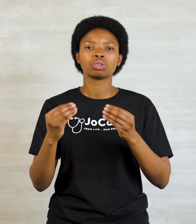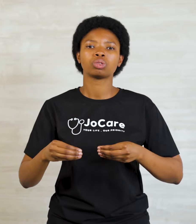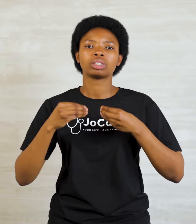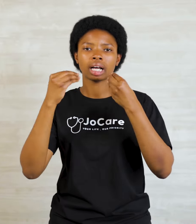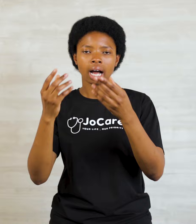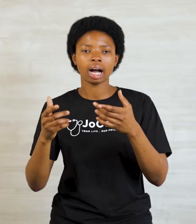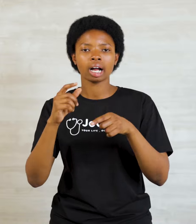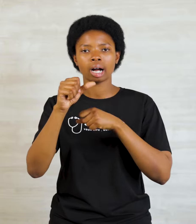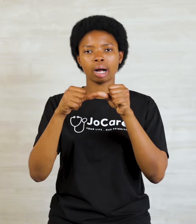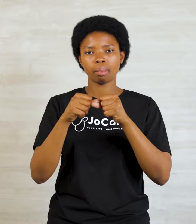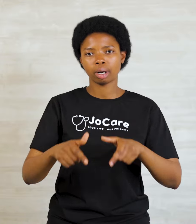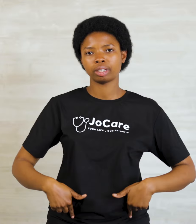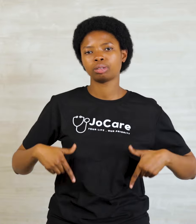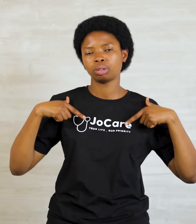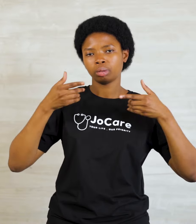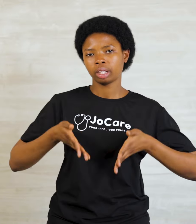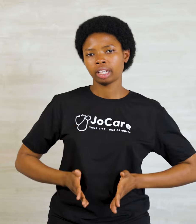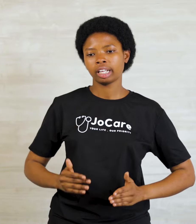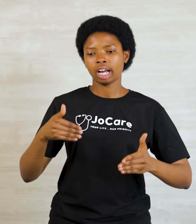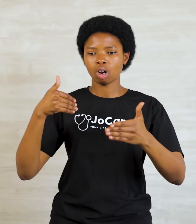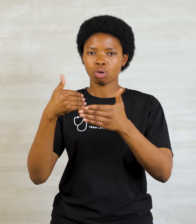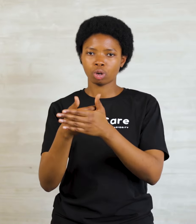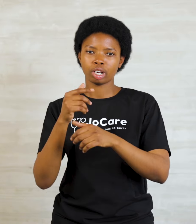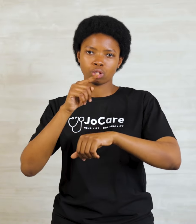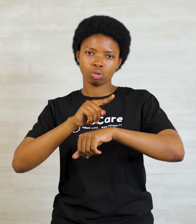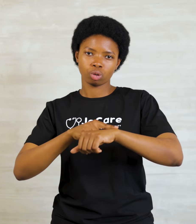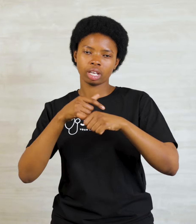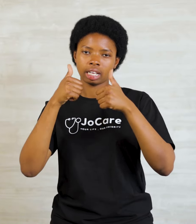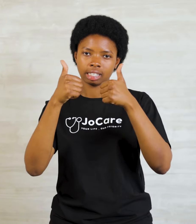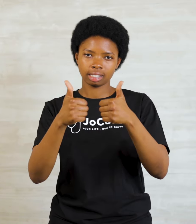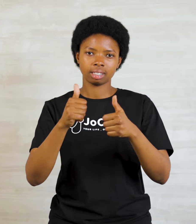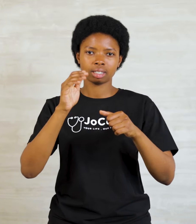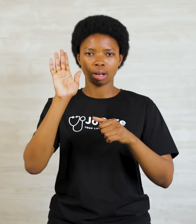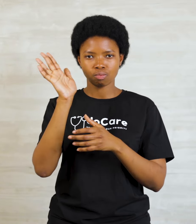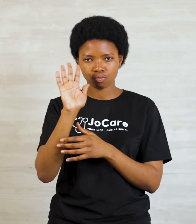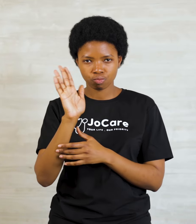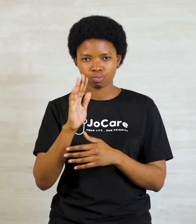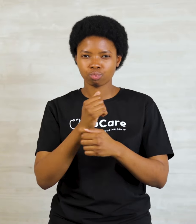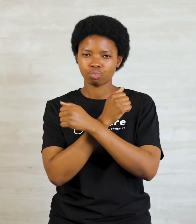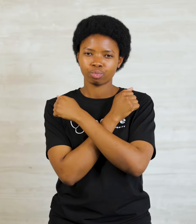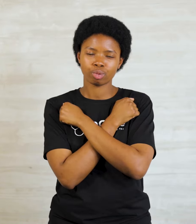bw'imyororokere azajye akugeraho ku gihe. Bye bye, turabakunda.